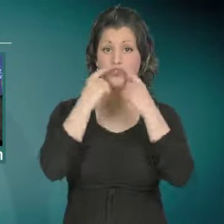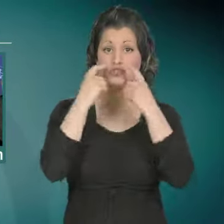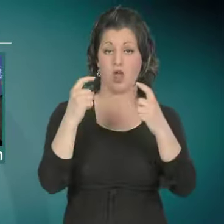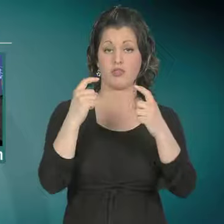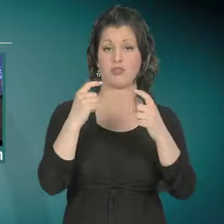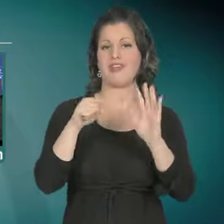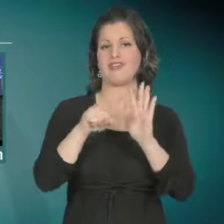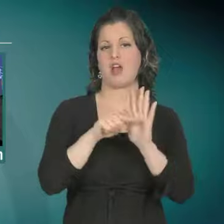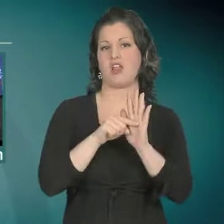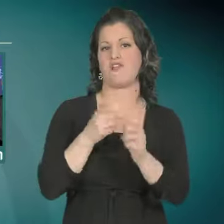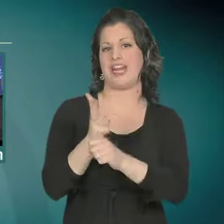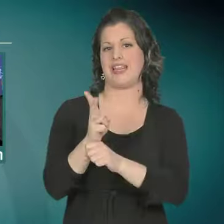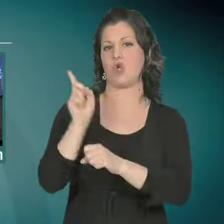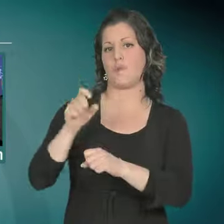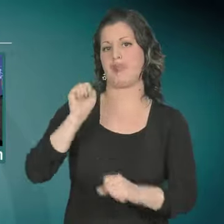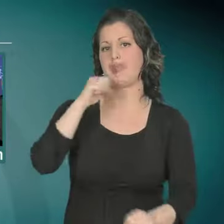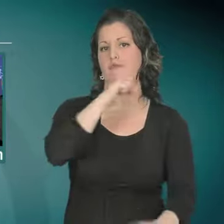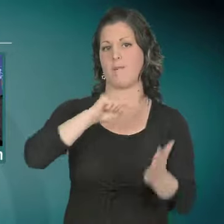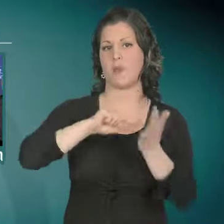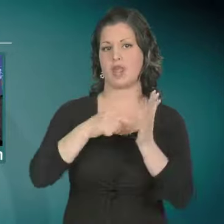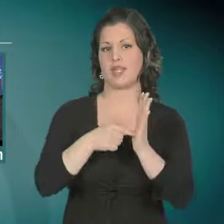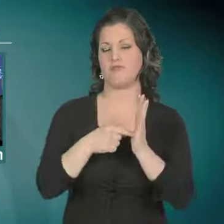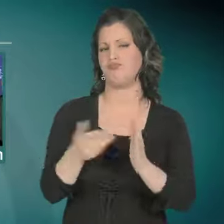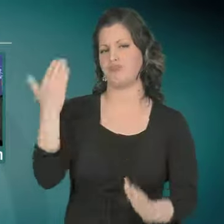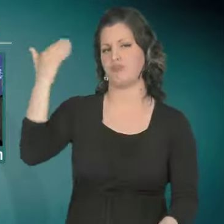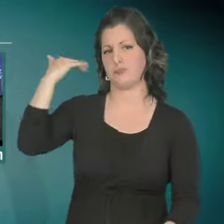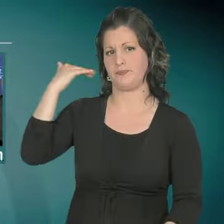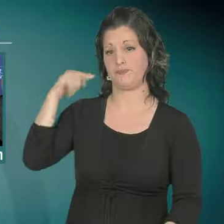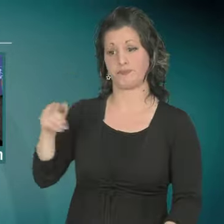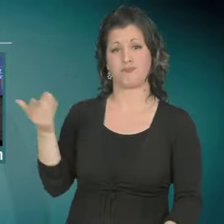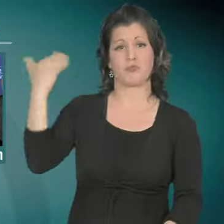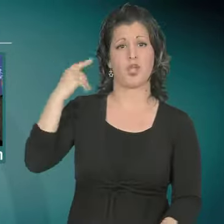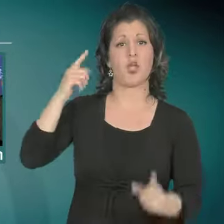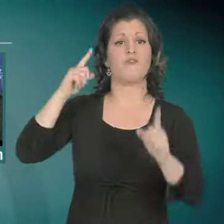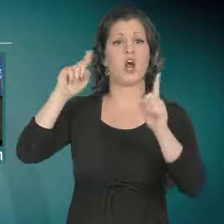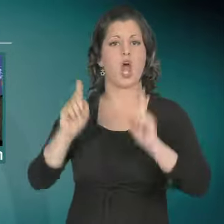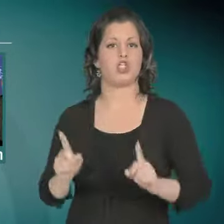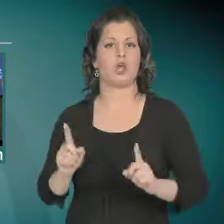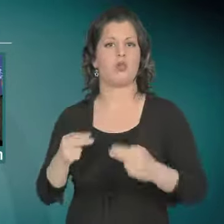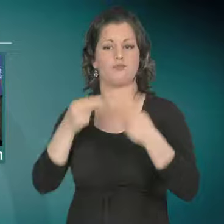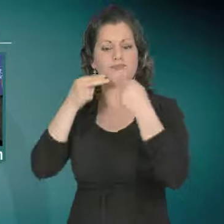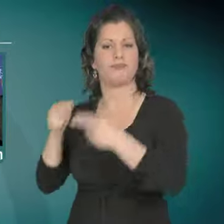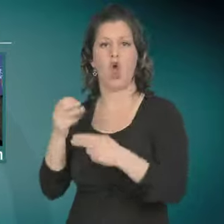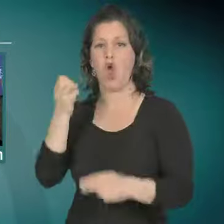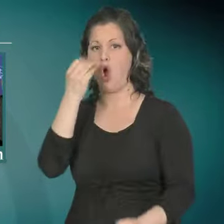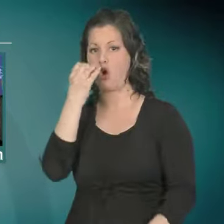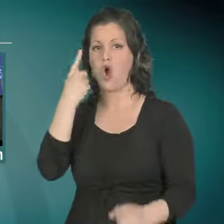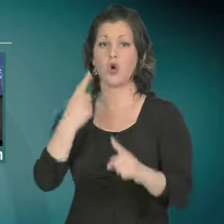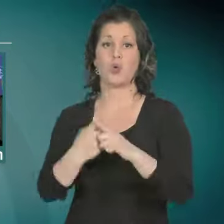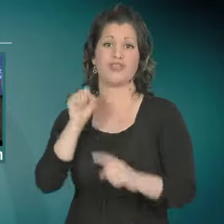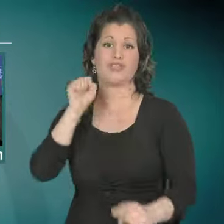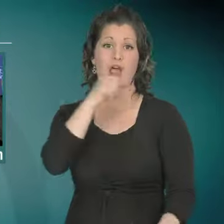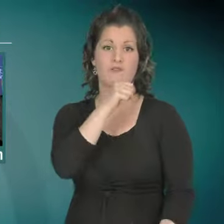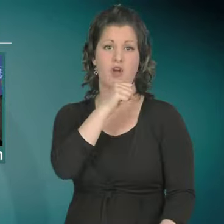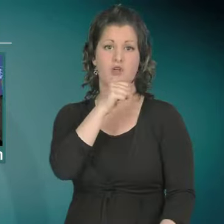Politik äußerte. Chan soll auf einer Veranstaltung kritisiert haben, dass Hongkong und Taiwan zu